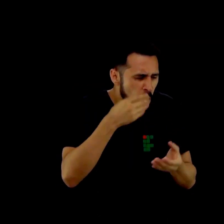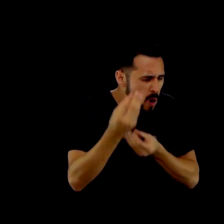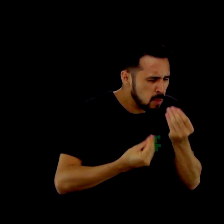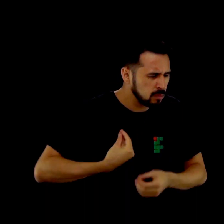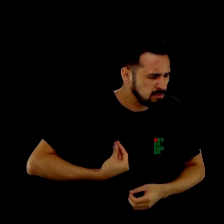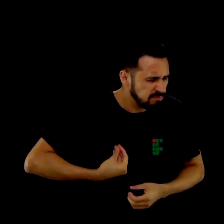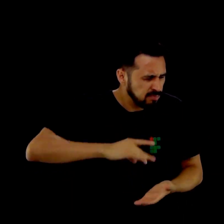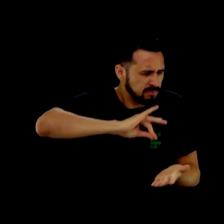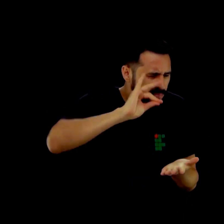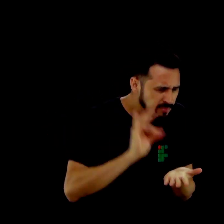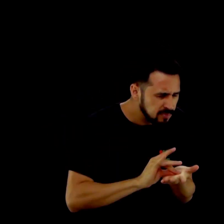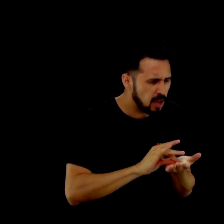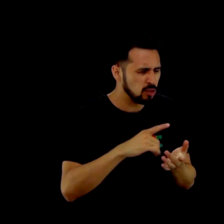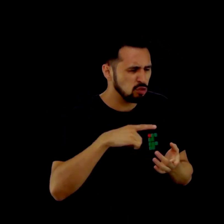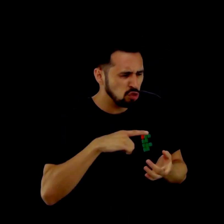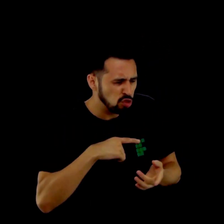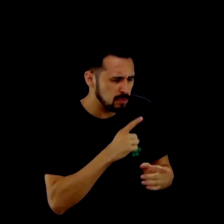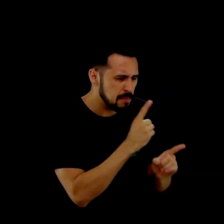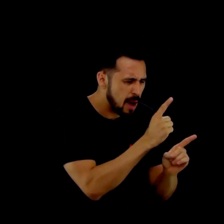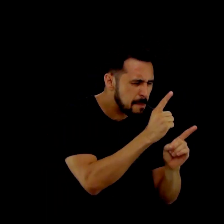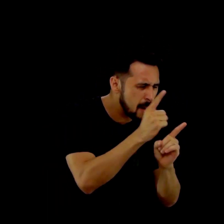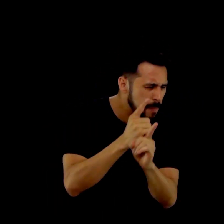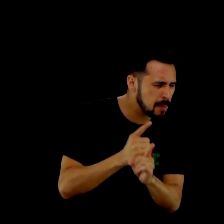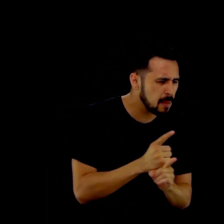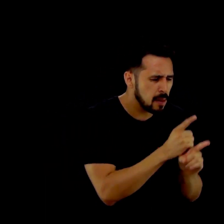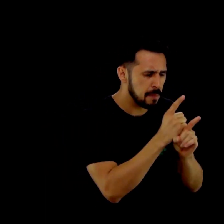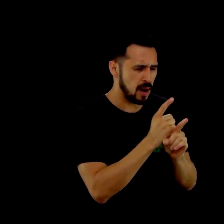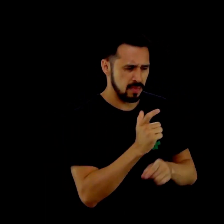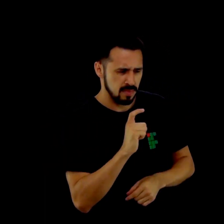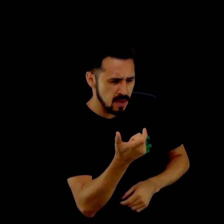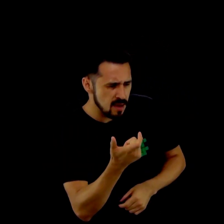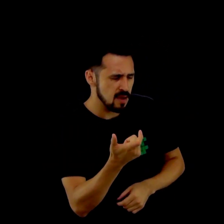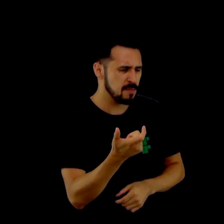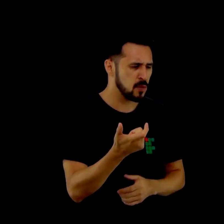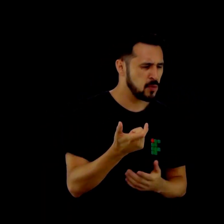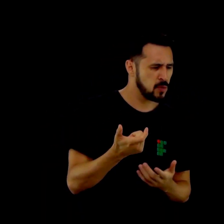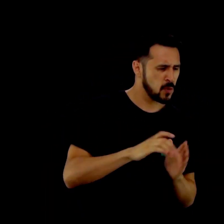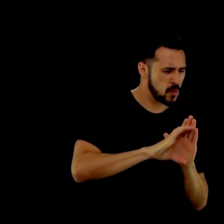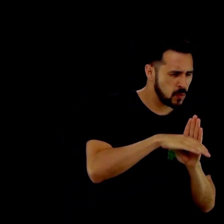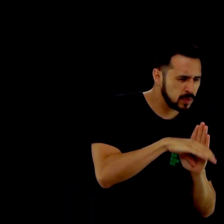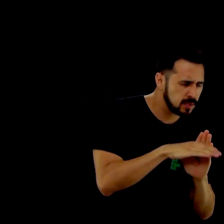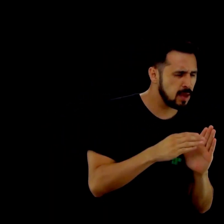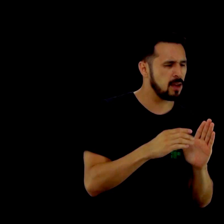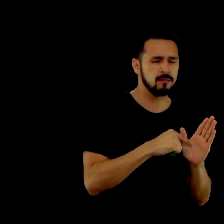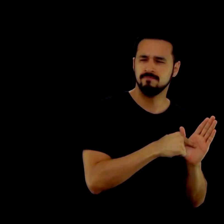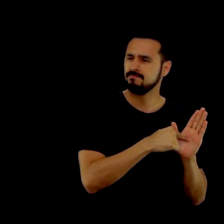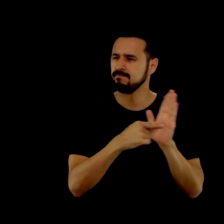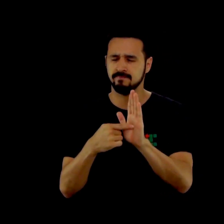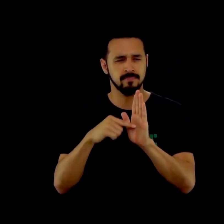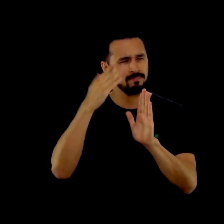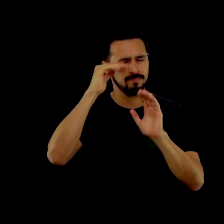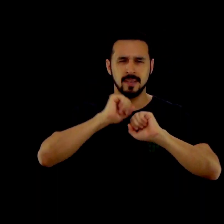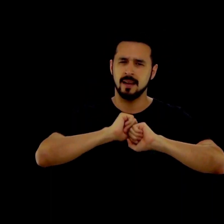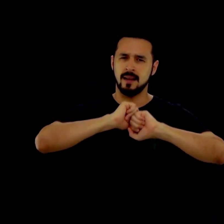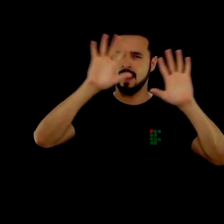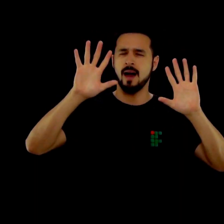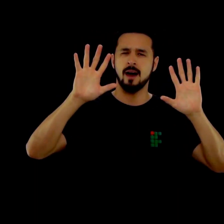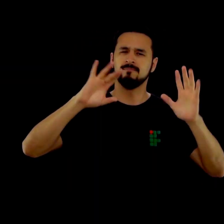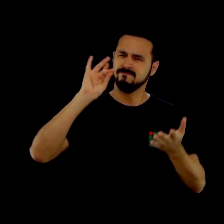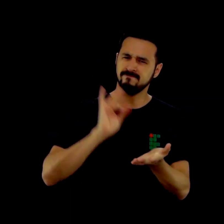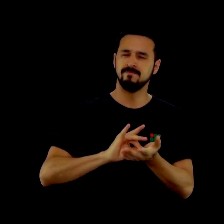termos e conceitos que permitissem explicações verdadeiramente científicas.